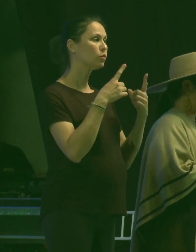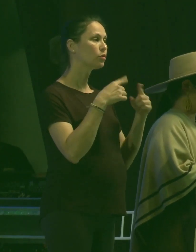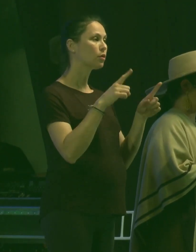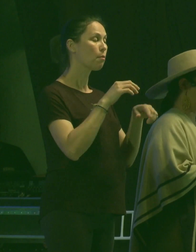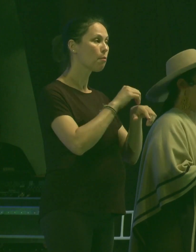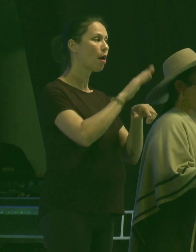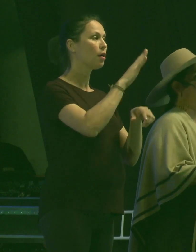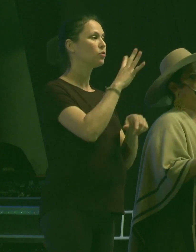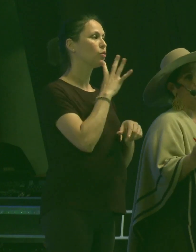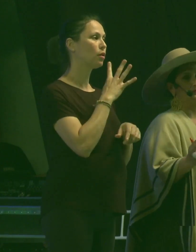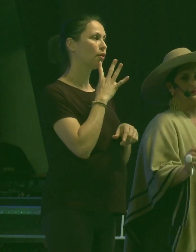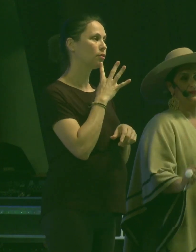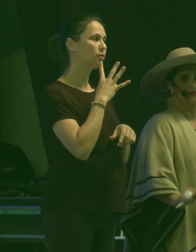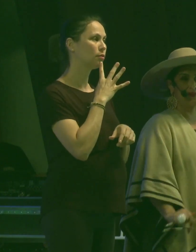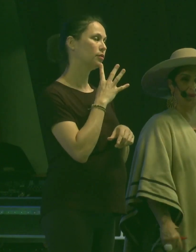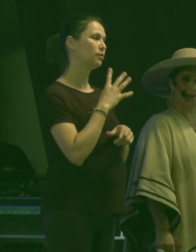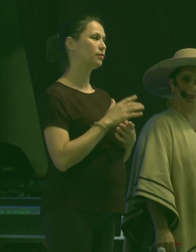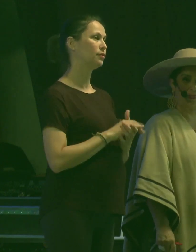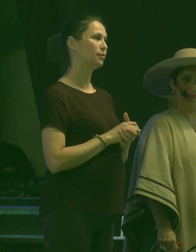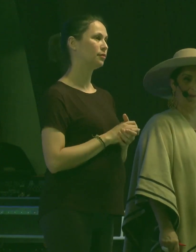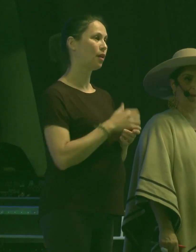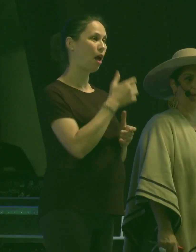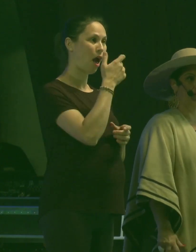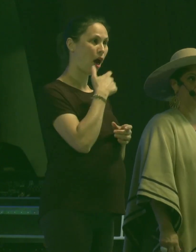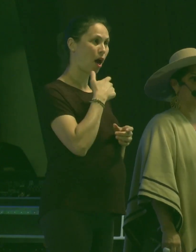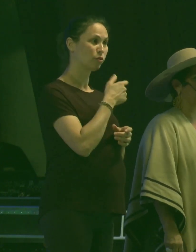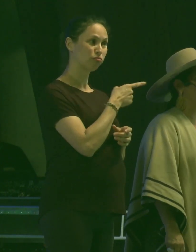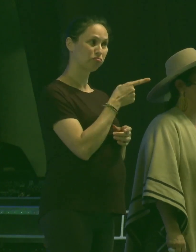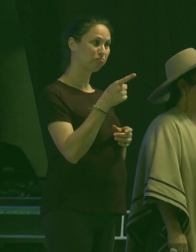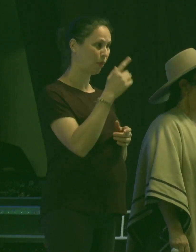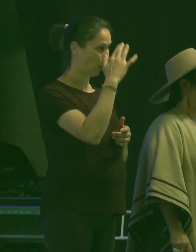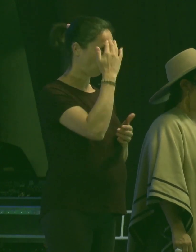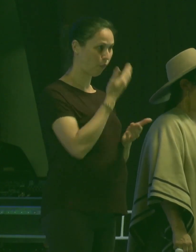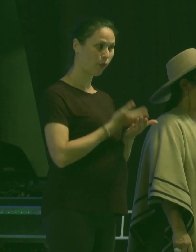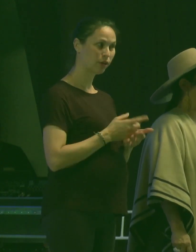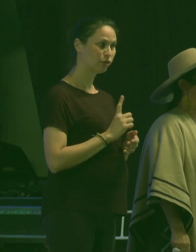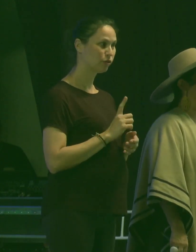Vocês vão à loucura agora. Né? Vocês vão à loucura agora, tenho certeza.